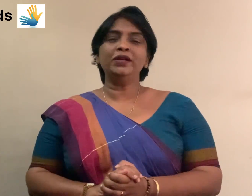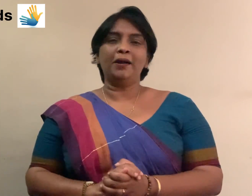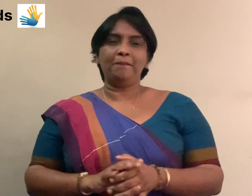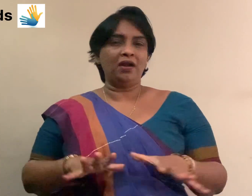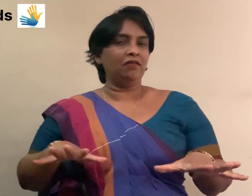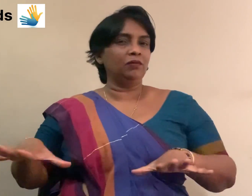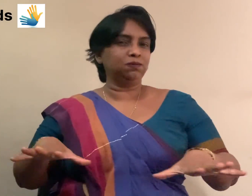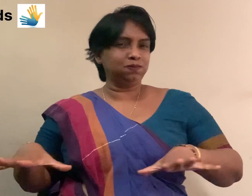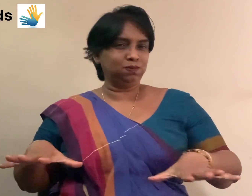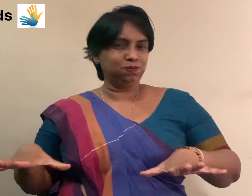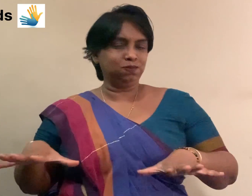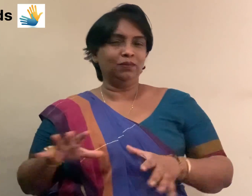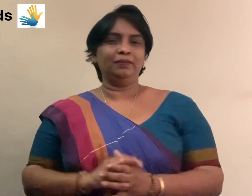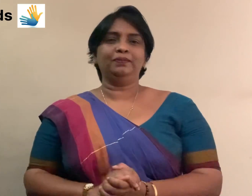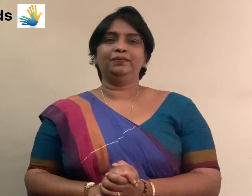භූමිකම්පාව.